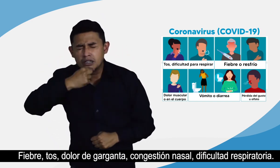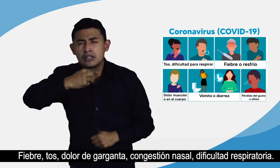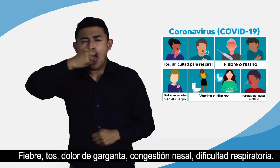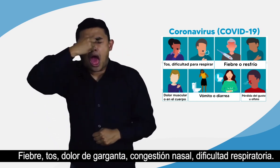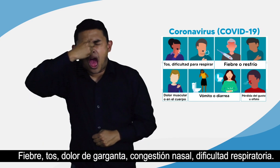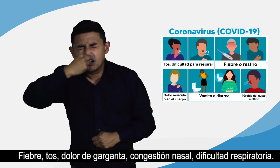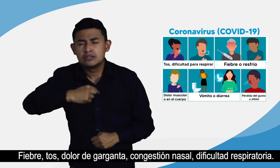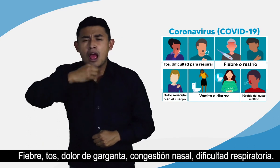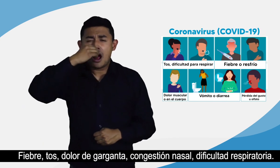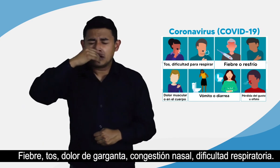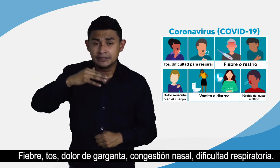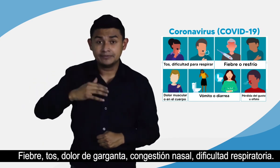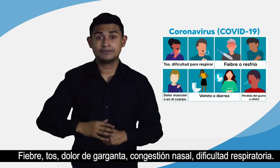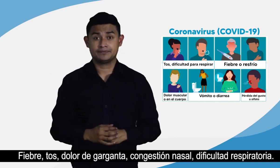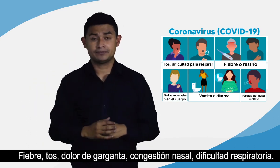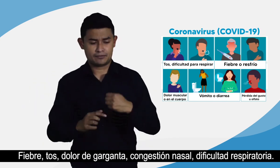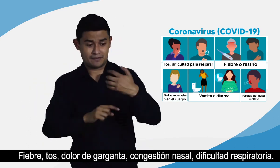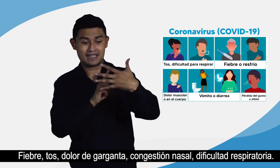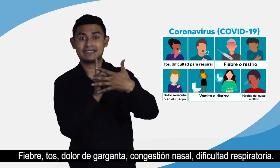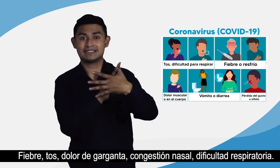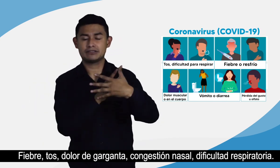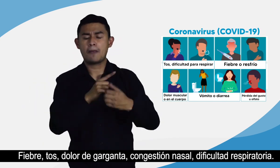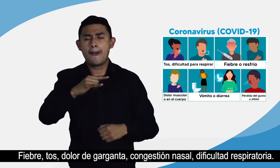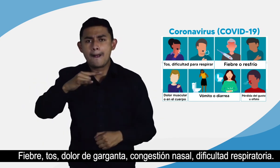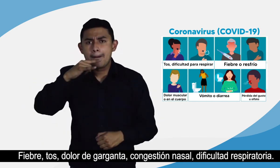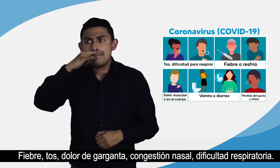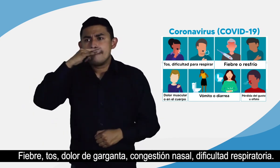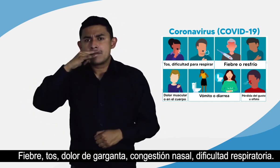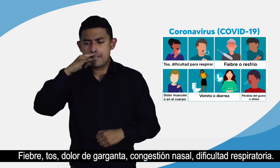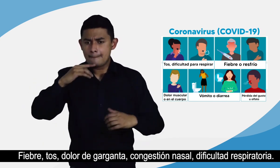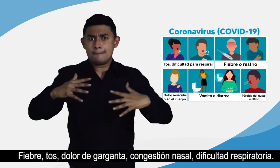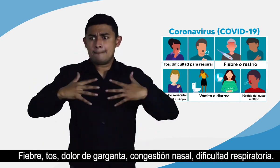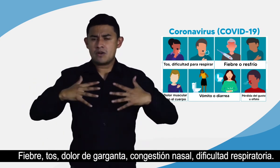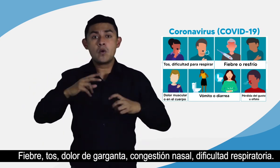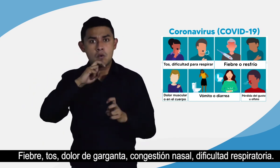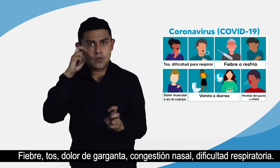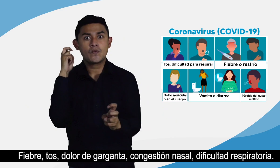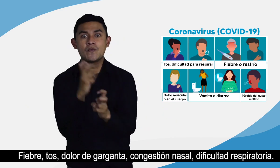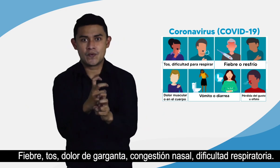congestión nasal, dificultad respiratoria.